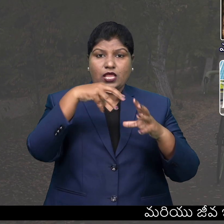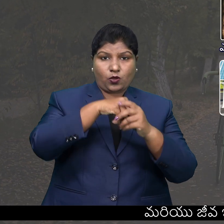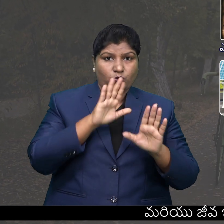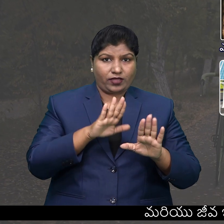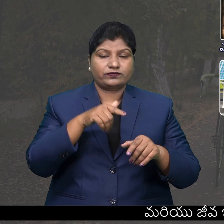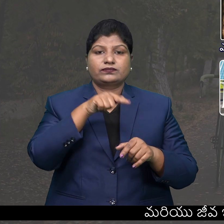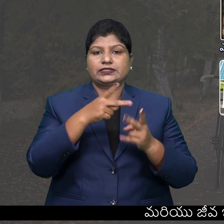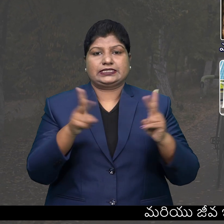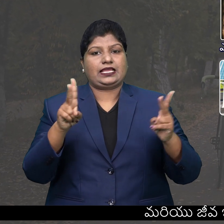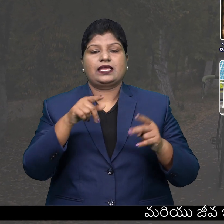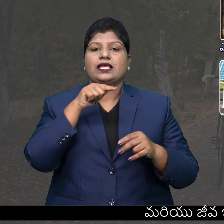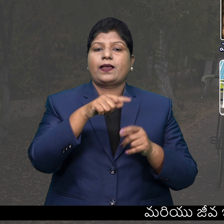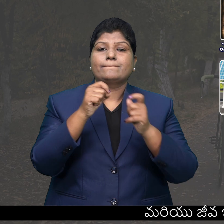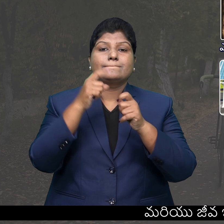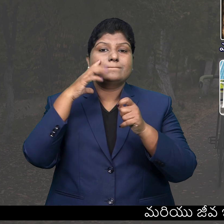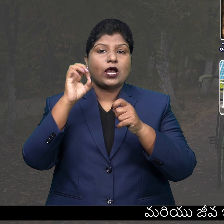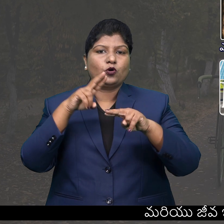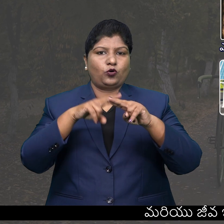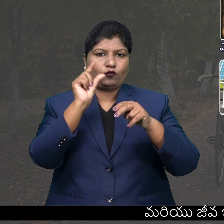మరియు జీవ ఇంధనాల వినియోగాన్ని